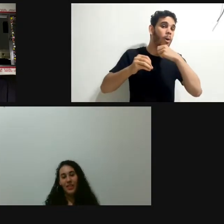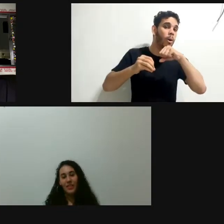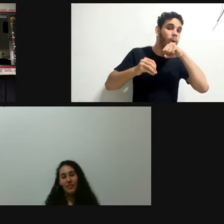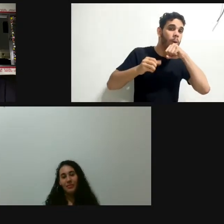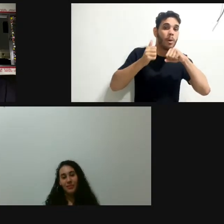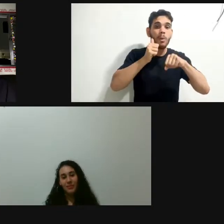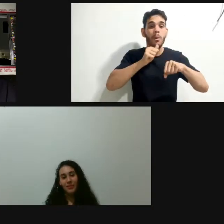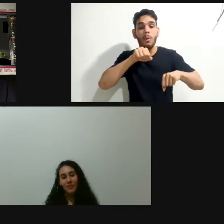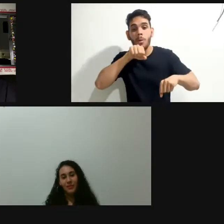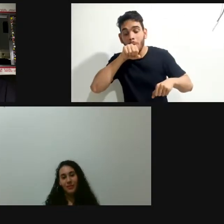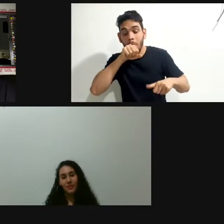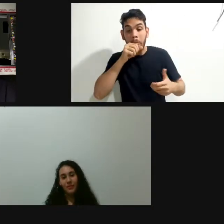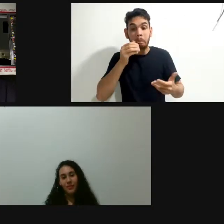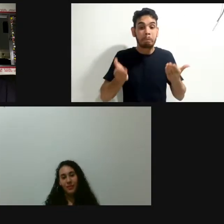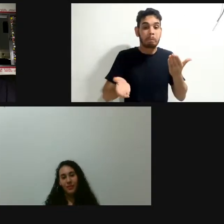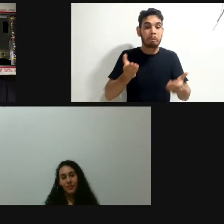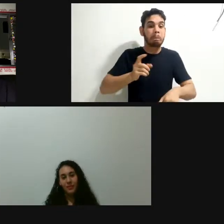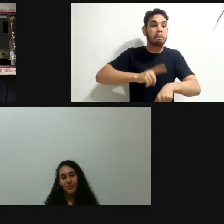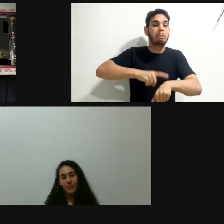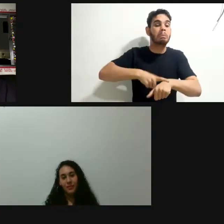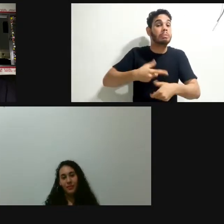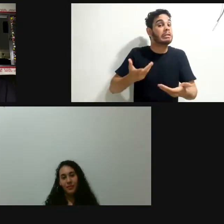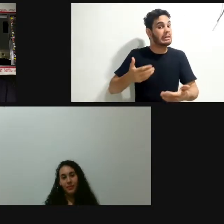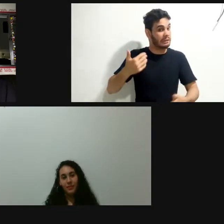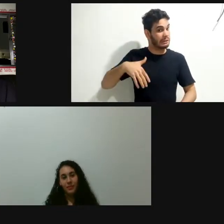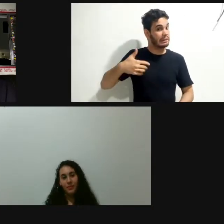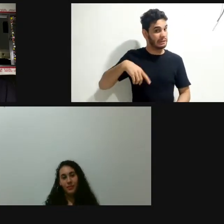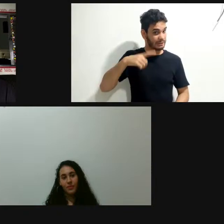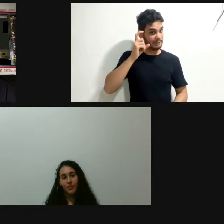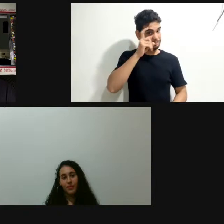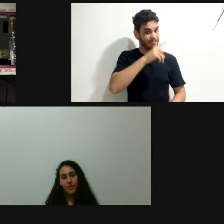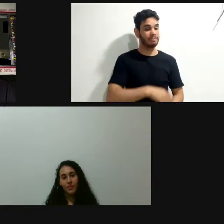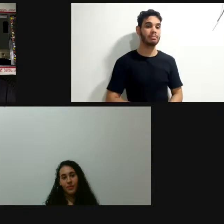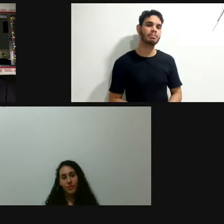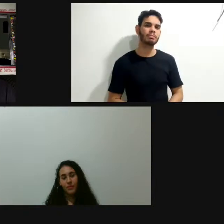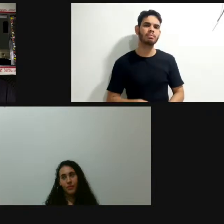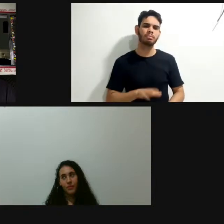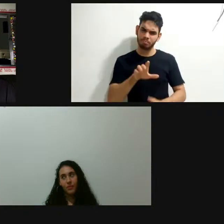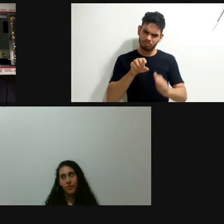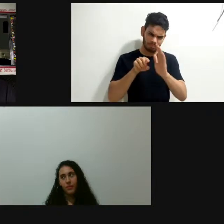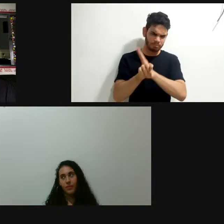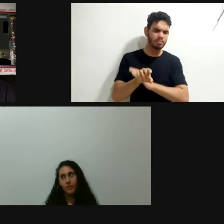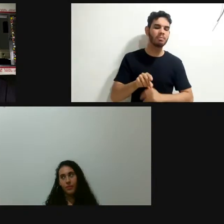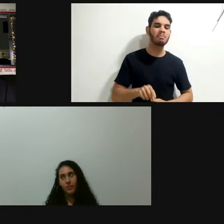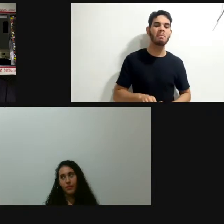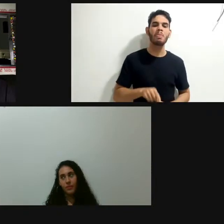você pudesse morar em algum país fora do Brasil, qual seria?